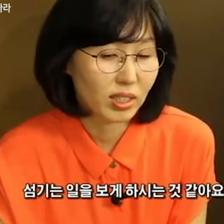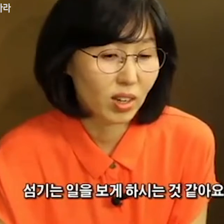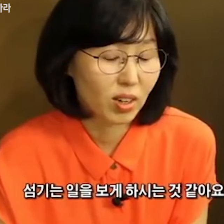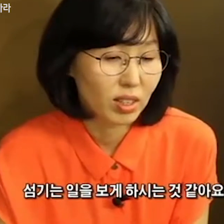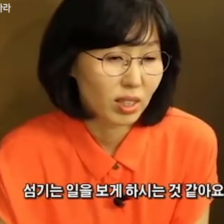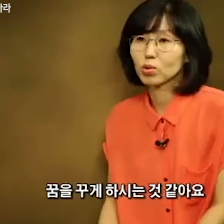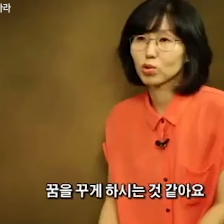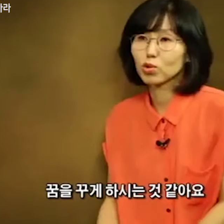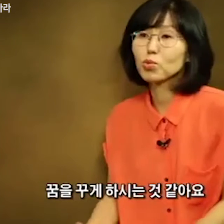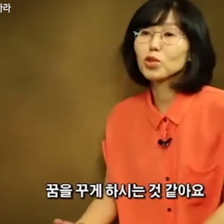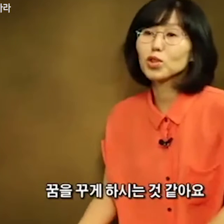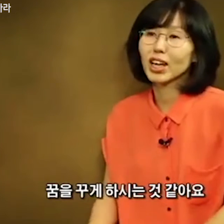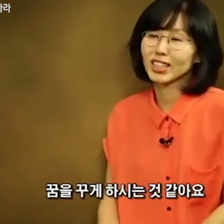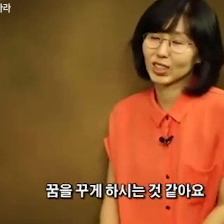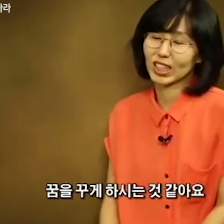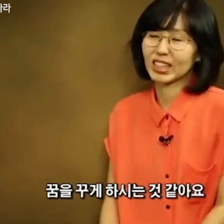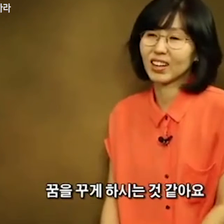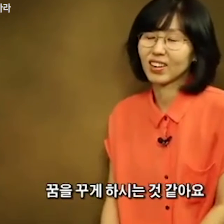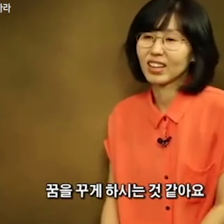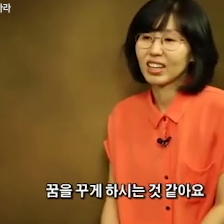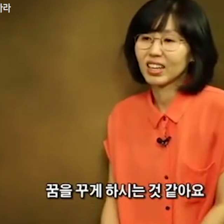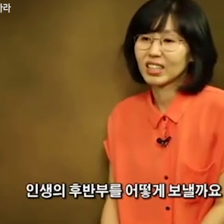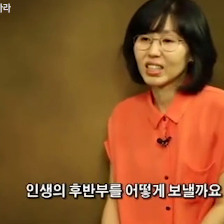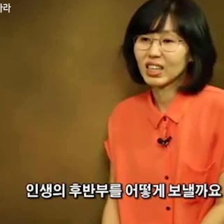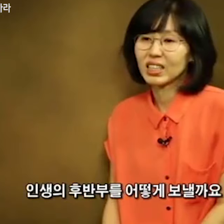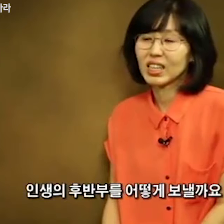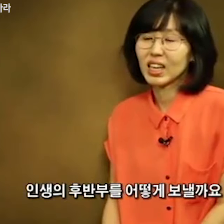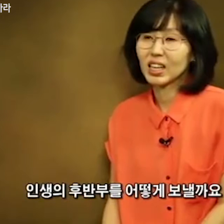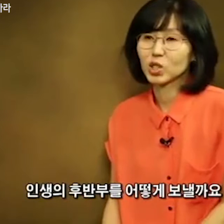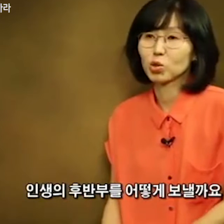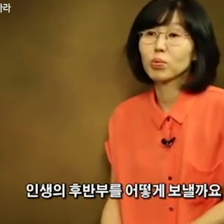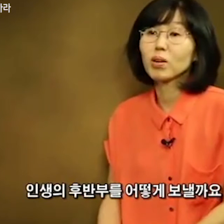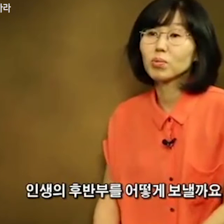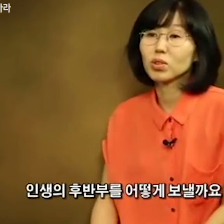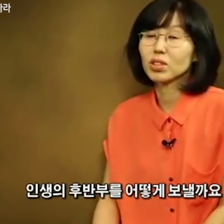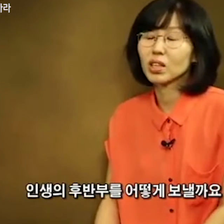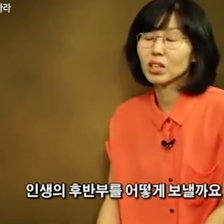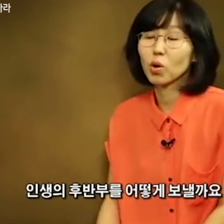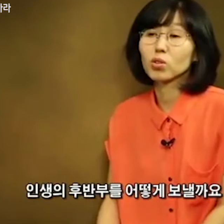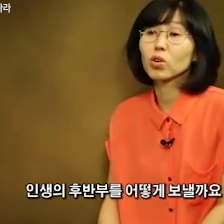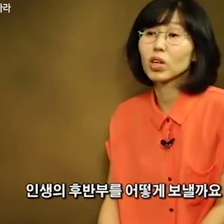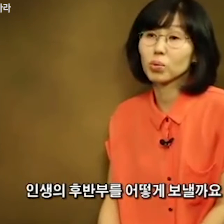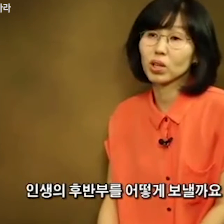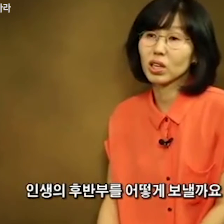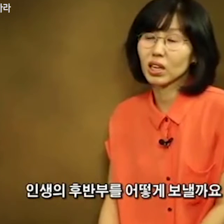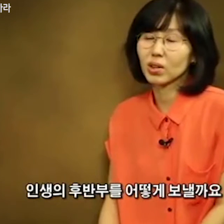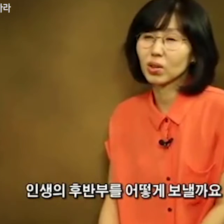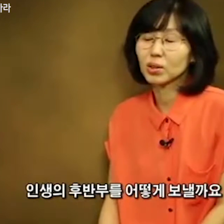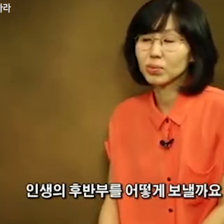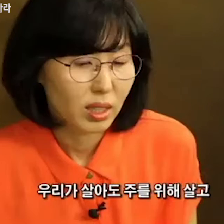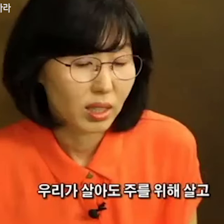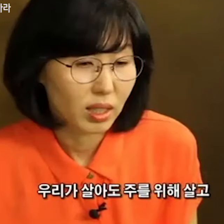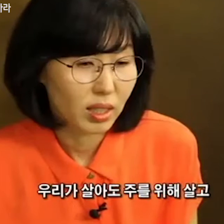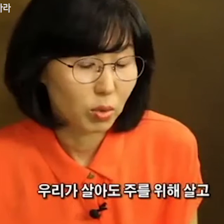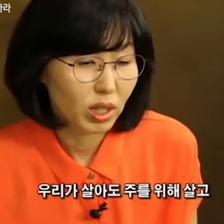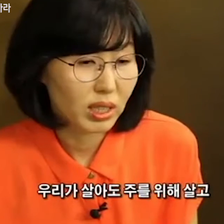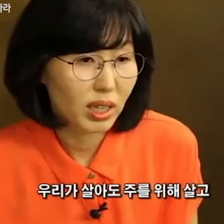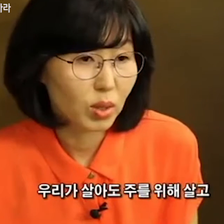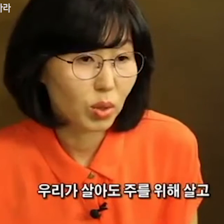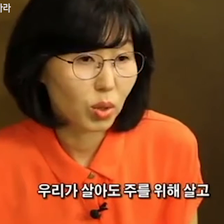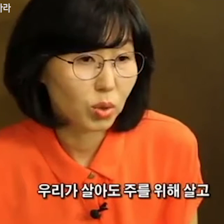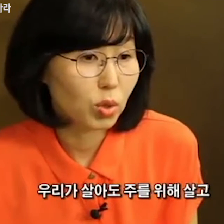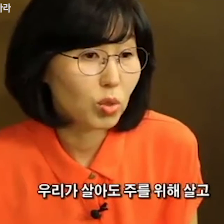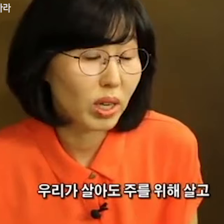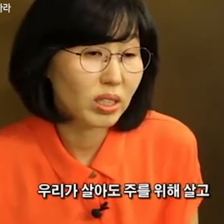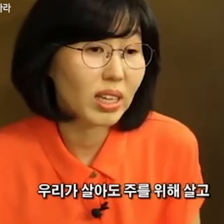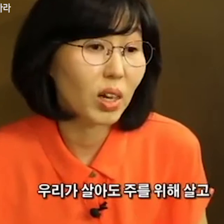그래서 꿈을 꾸게 하신 것 같아요. 인생의 후반부를 하나님 어떻게 보낼까요? 우리가 살아도